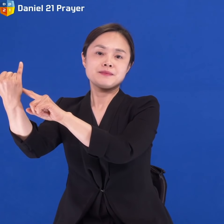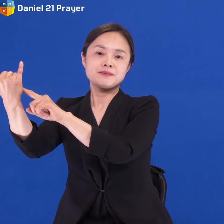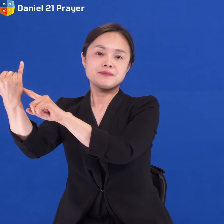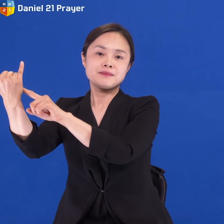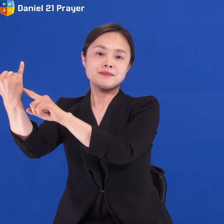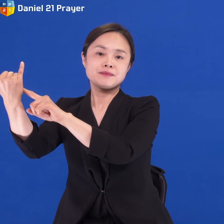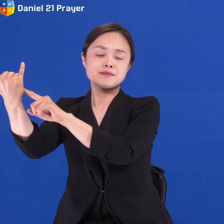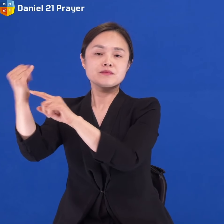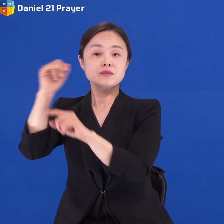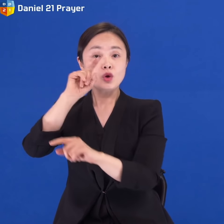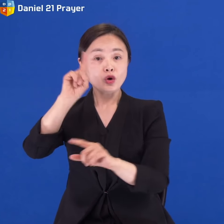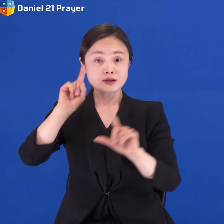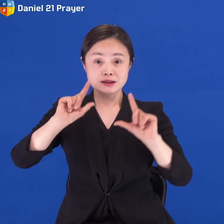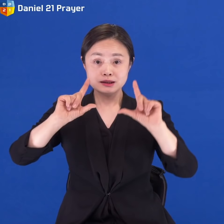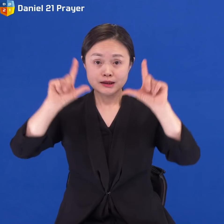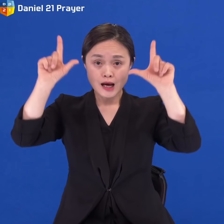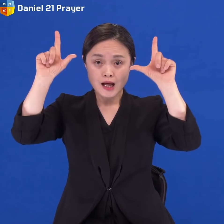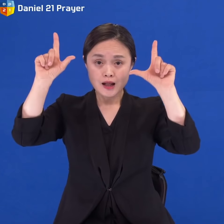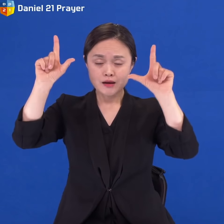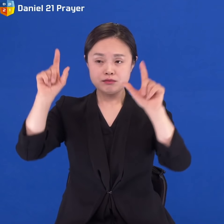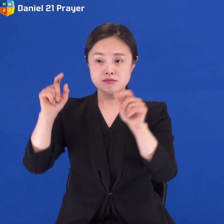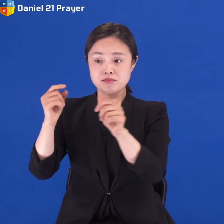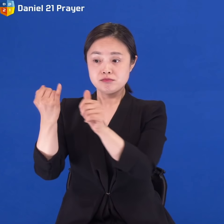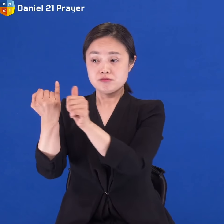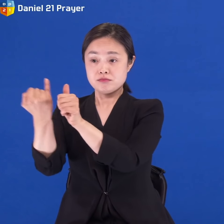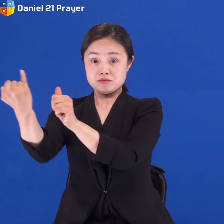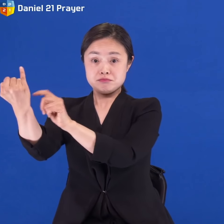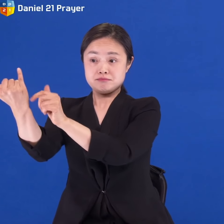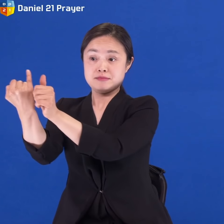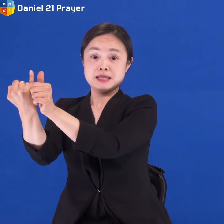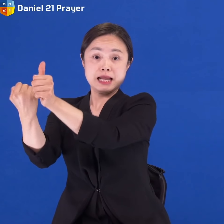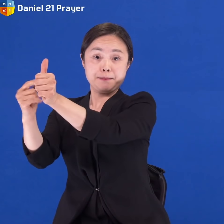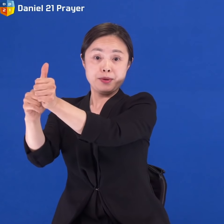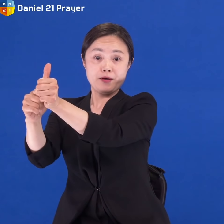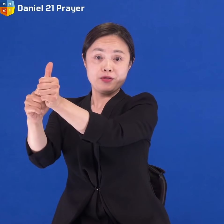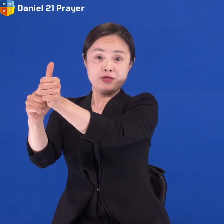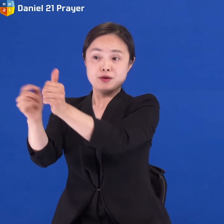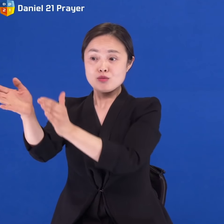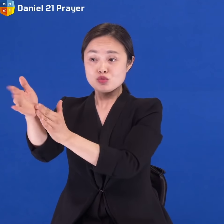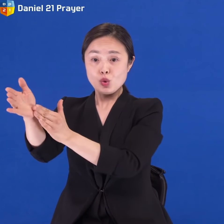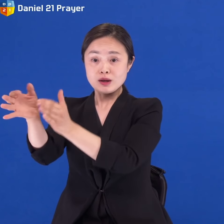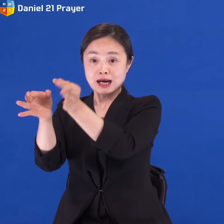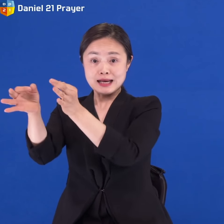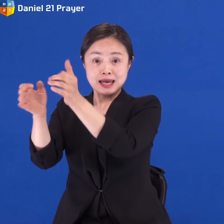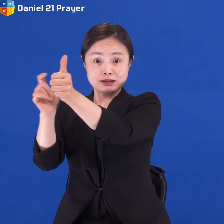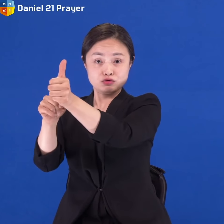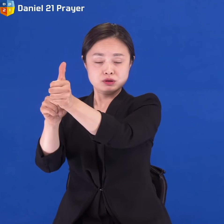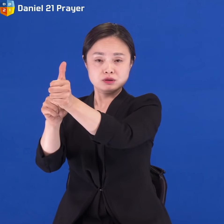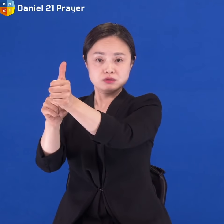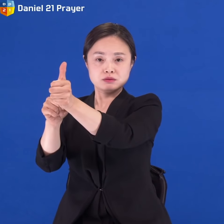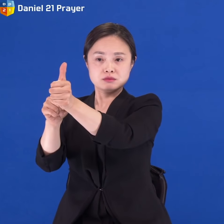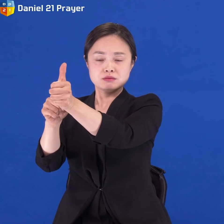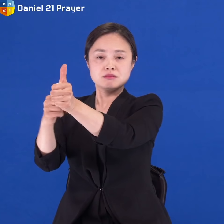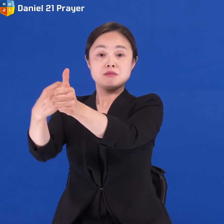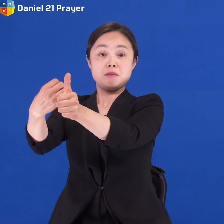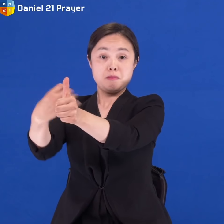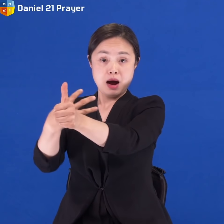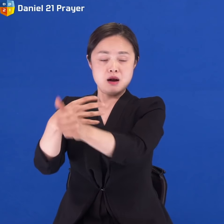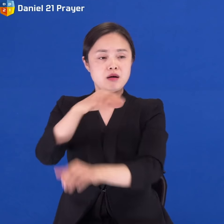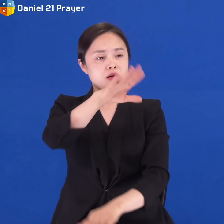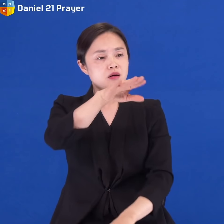어느 날 남편 되시는 분이 저를 아내가 보고 싶어 한다.